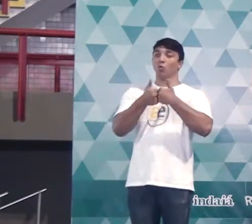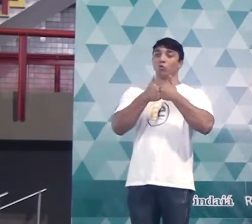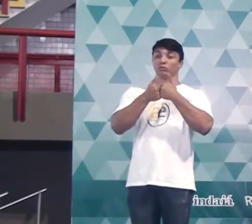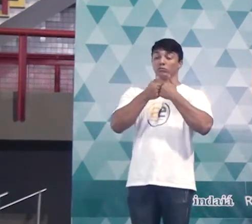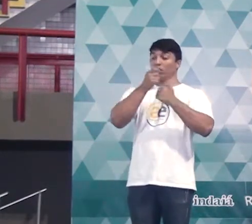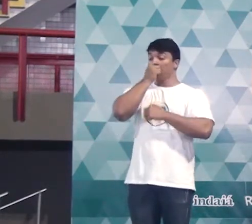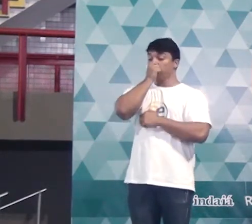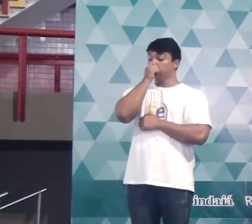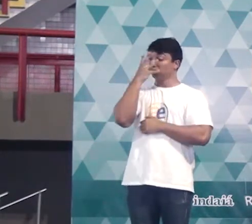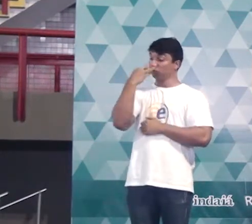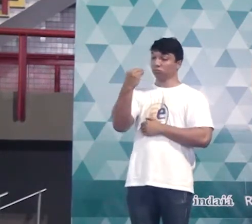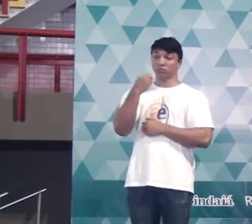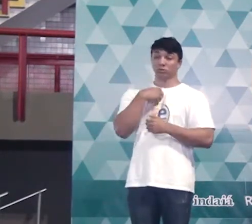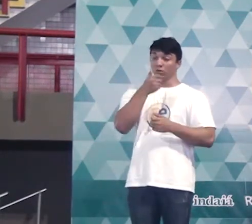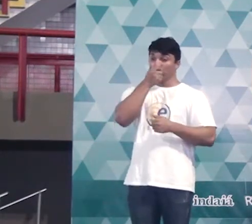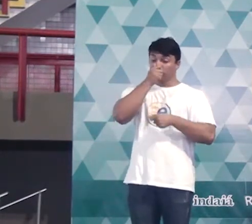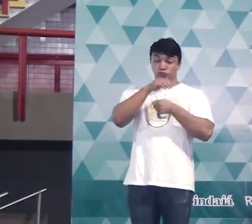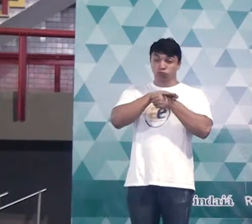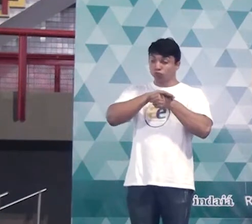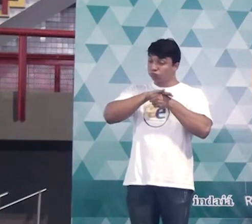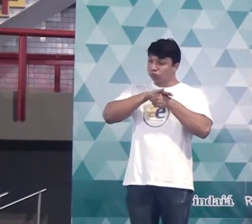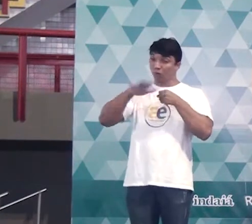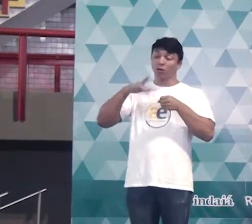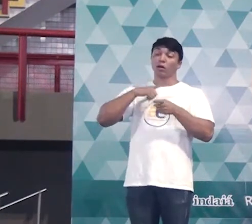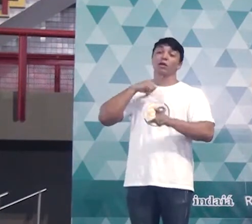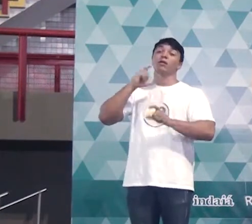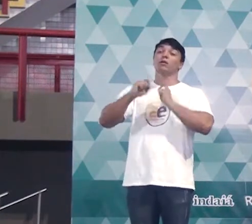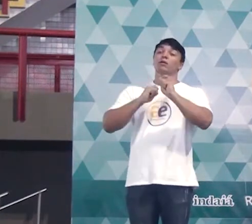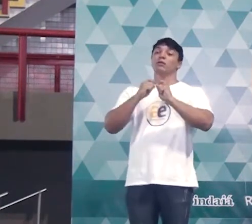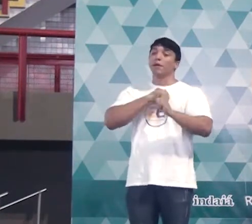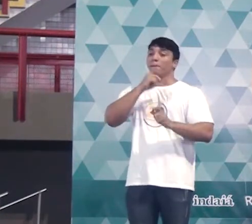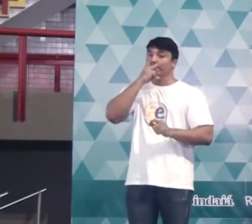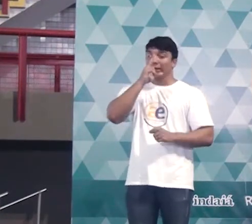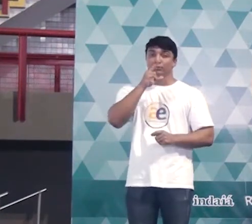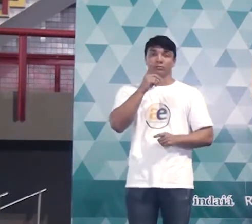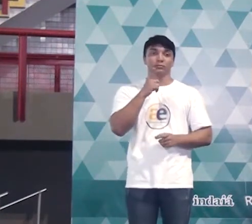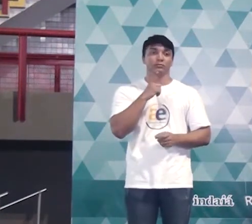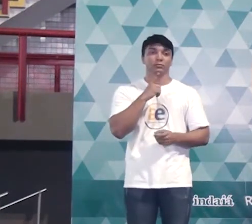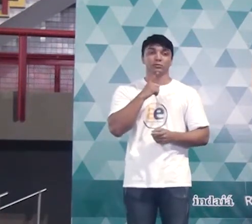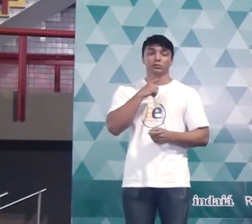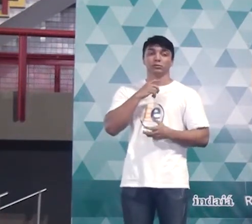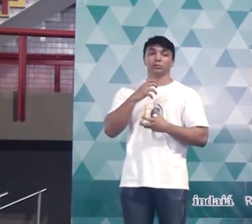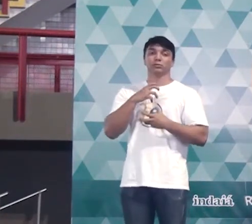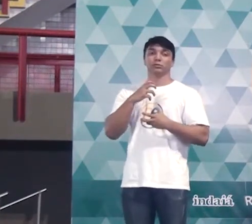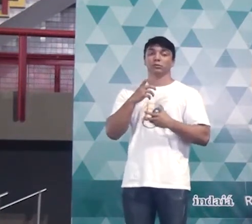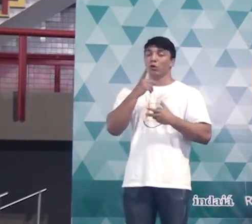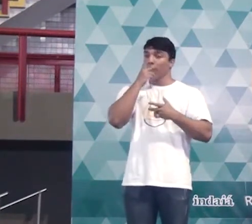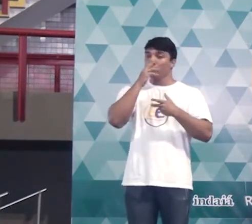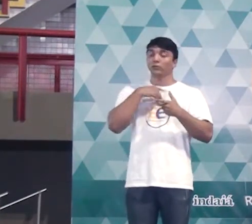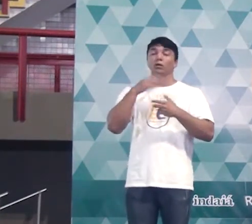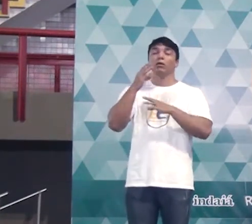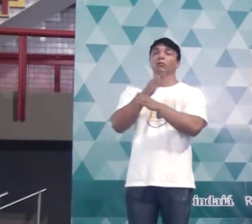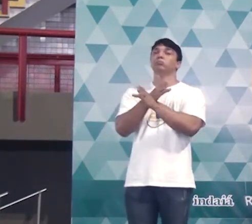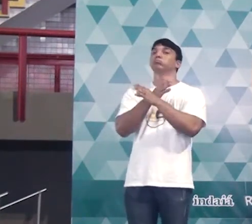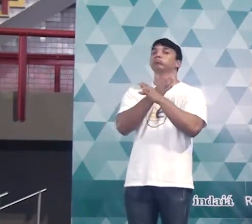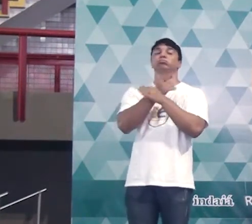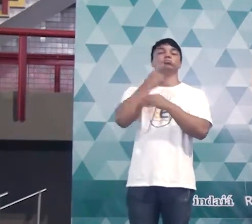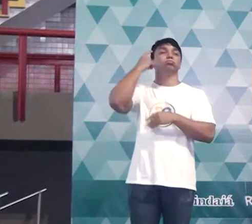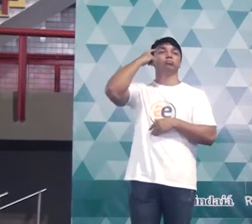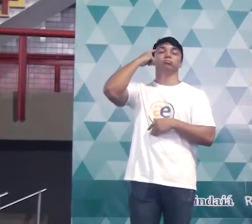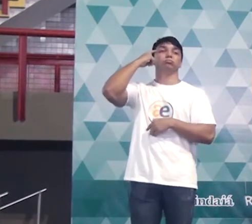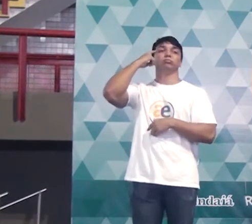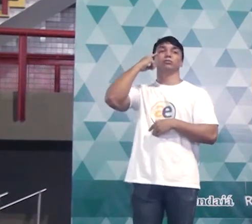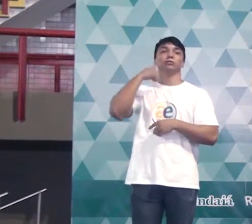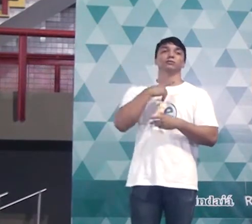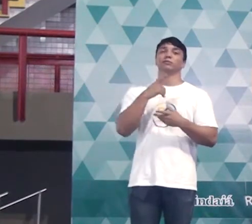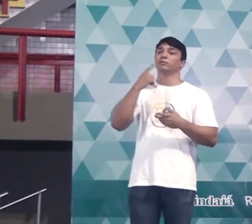Topic lotada, desespero, lembra? Topic lotada. Aí você está lá distraído com a vida, né? Que coisa